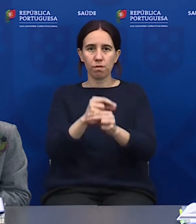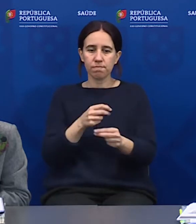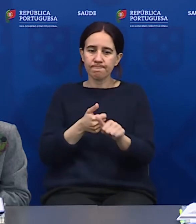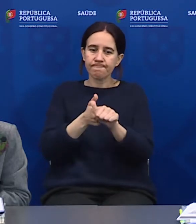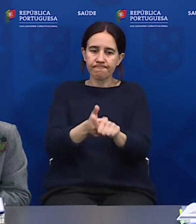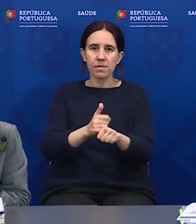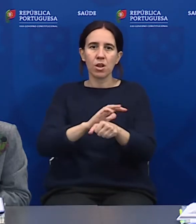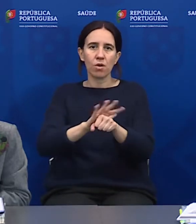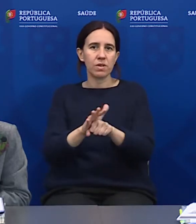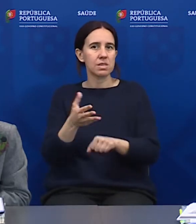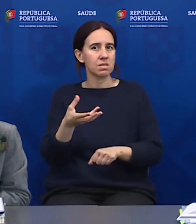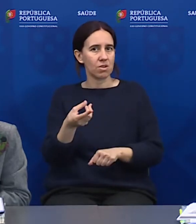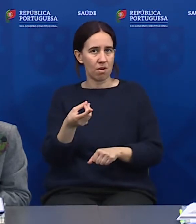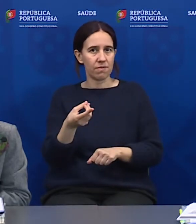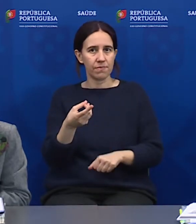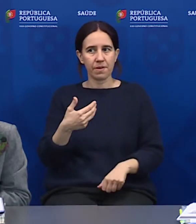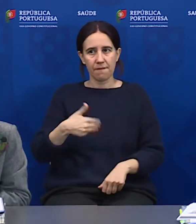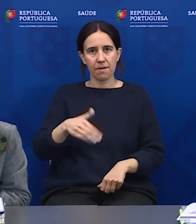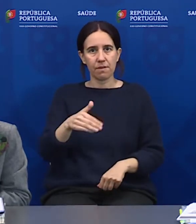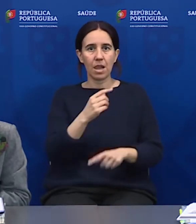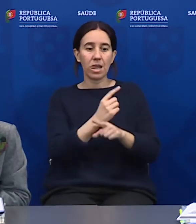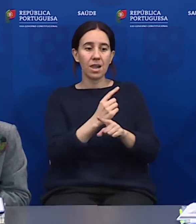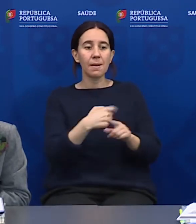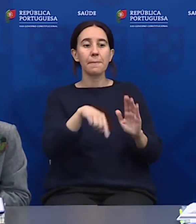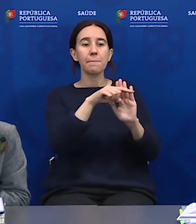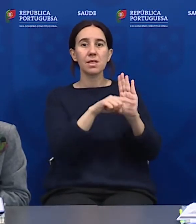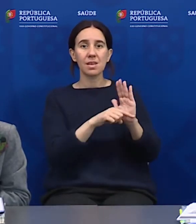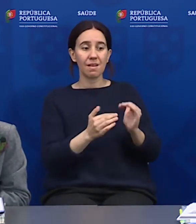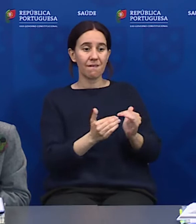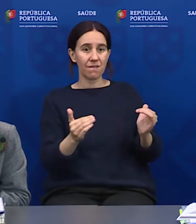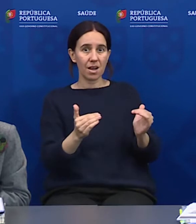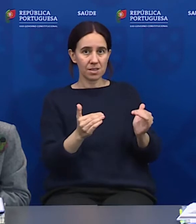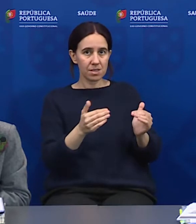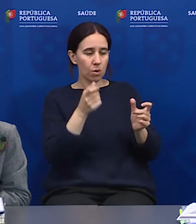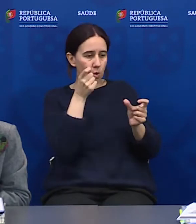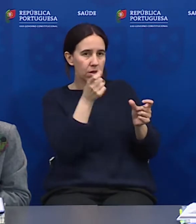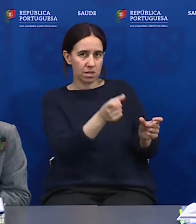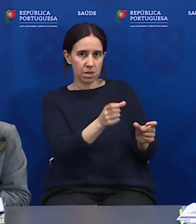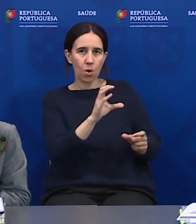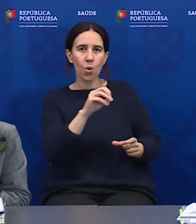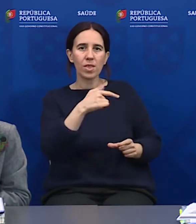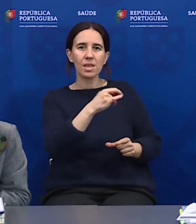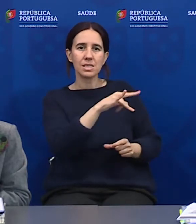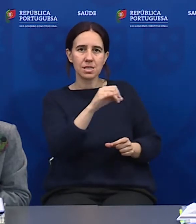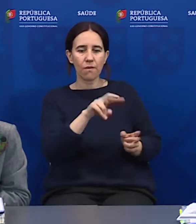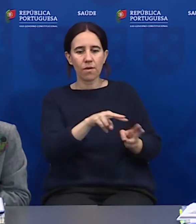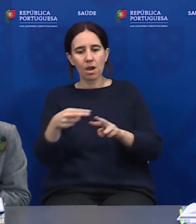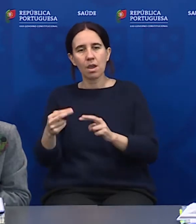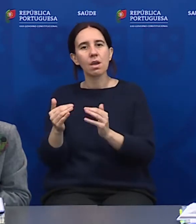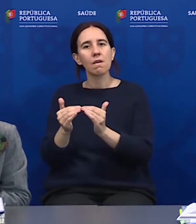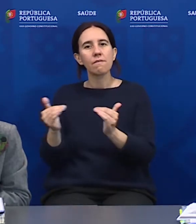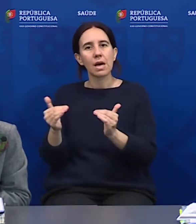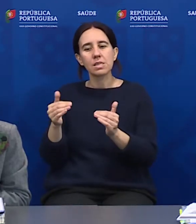a Covid-19. Portanto, vamos passar das medidas da fase de contenção para as medidas da fase